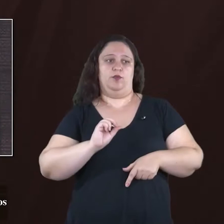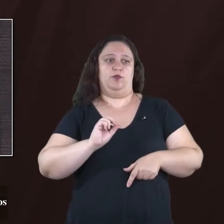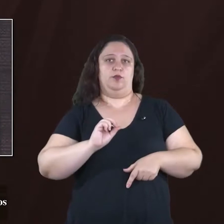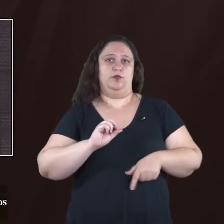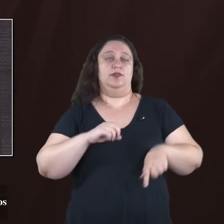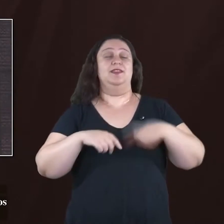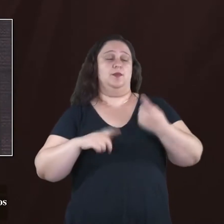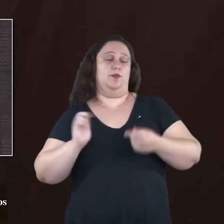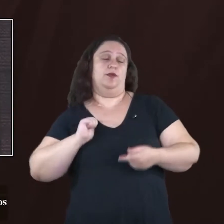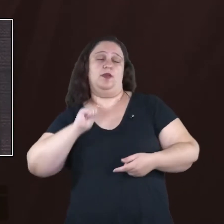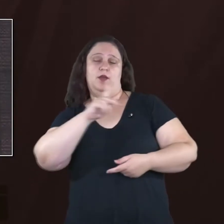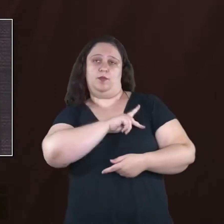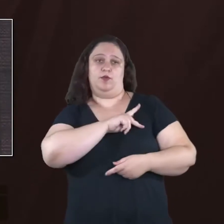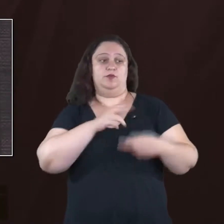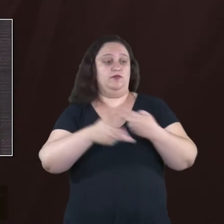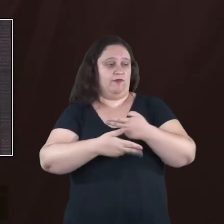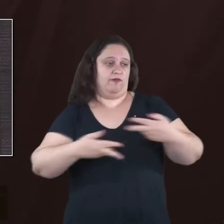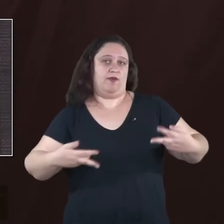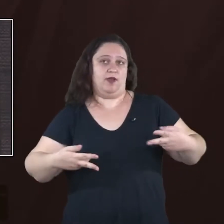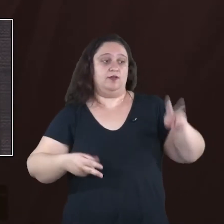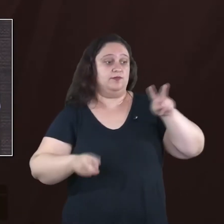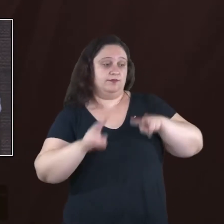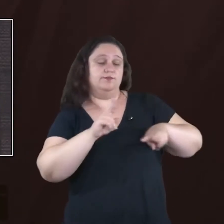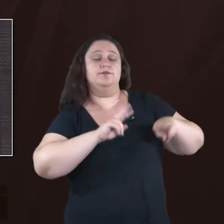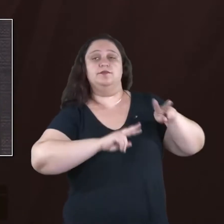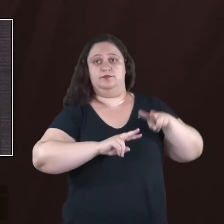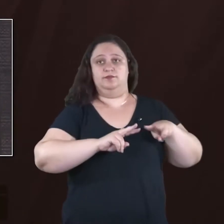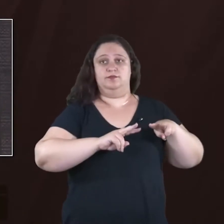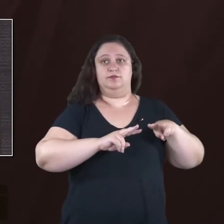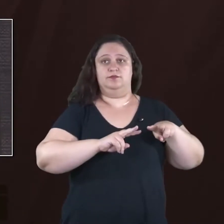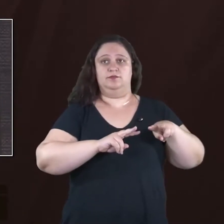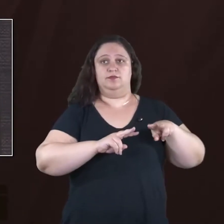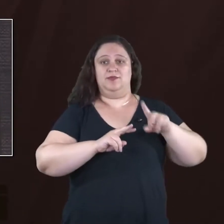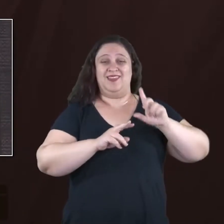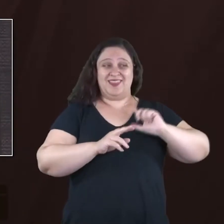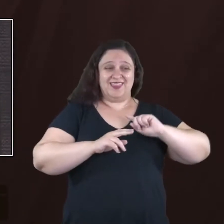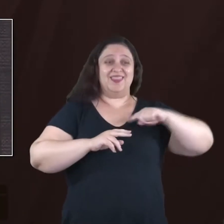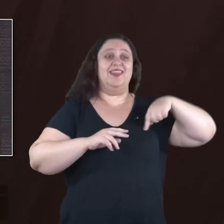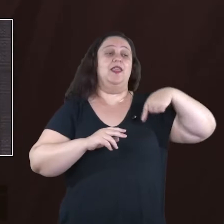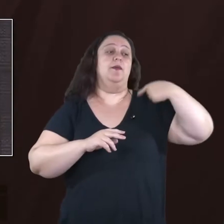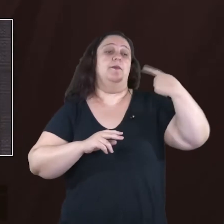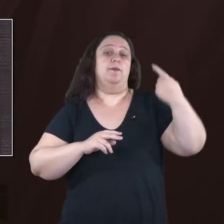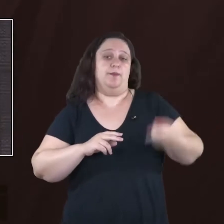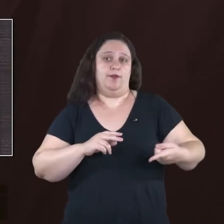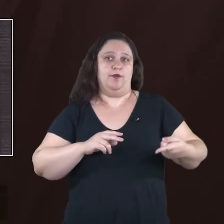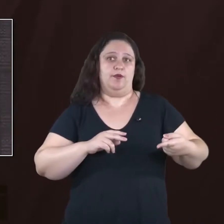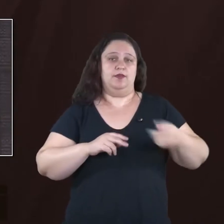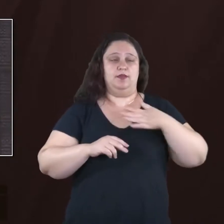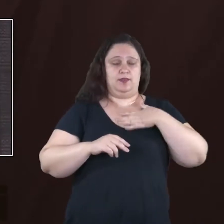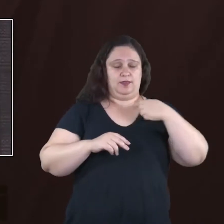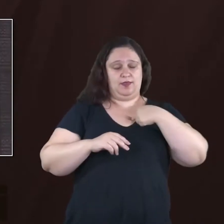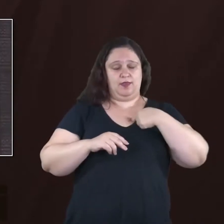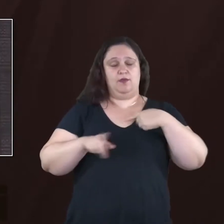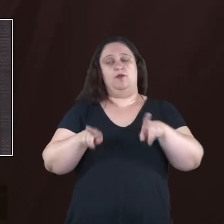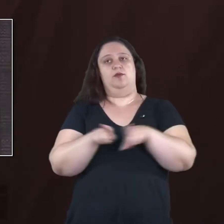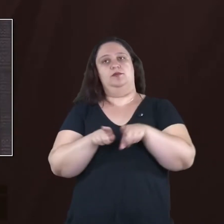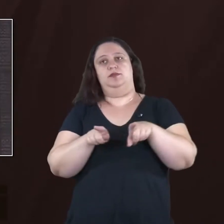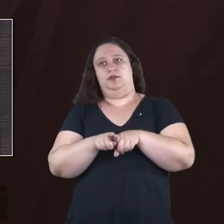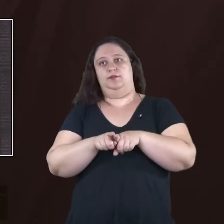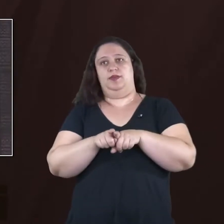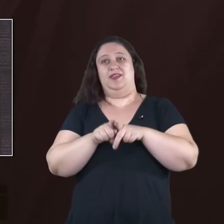afinal, depois de todos, foi visto também por mim, como por